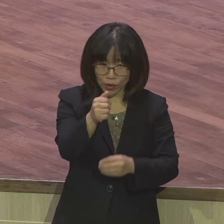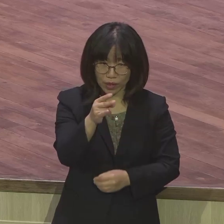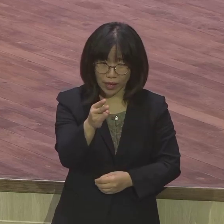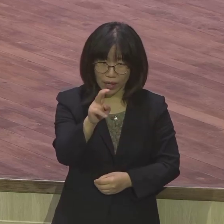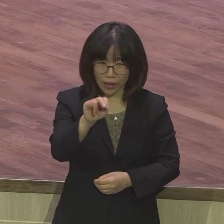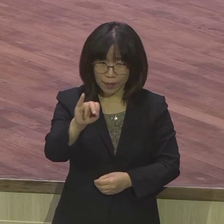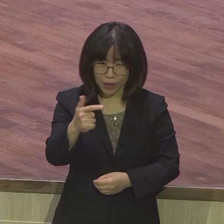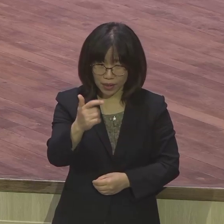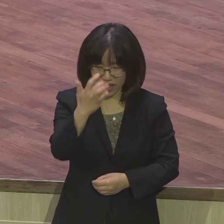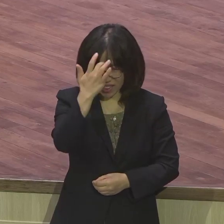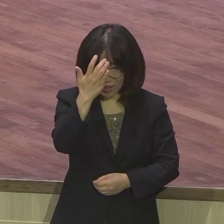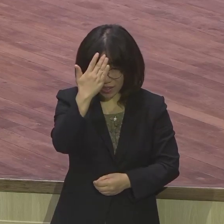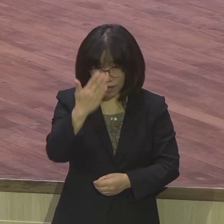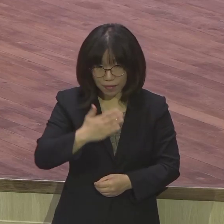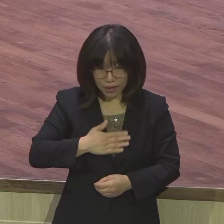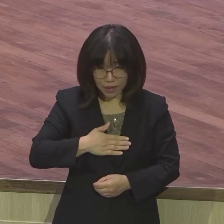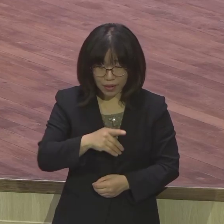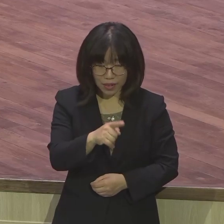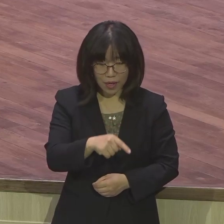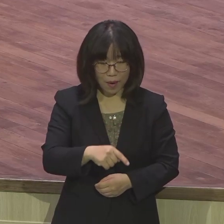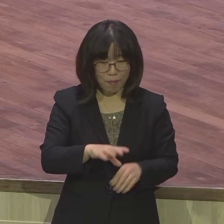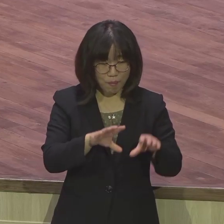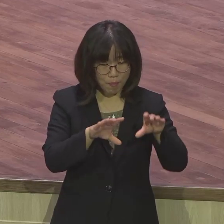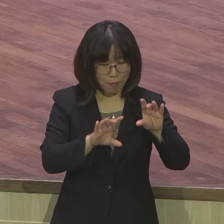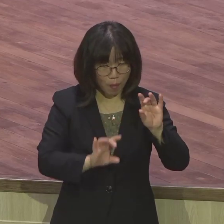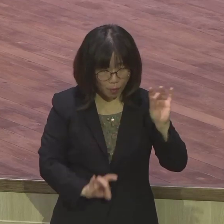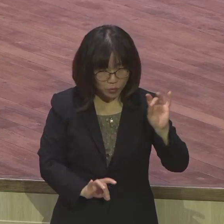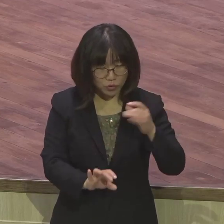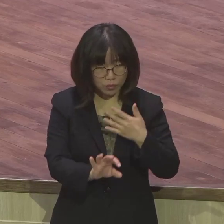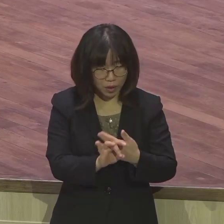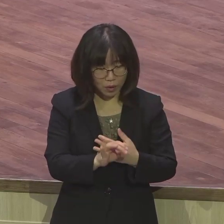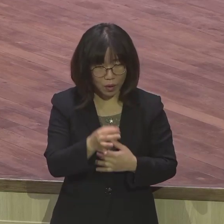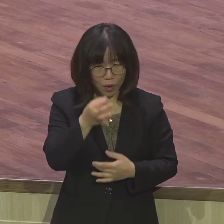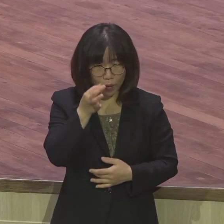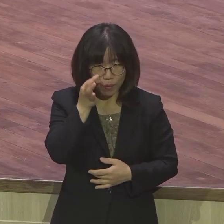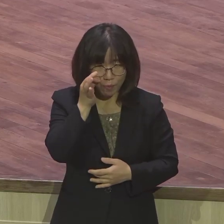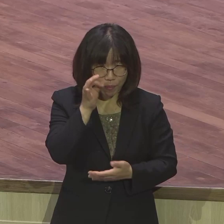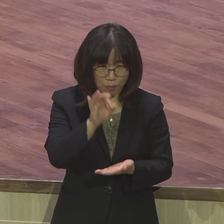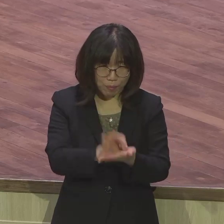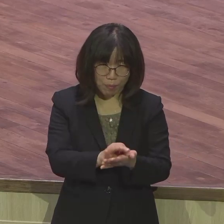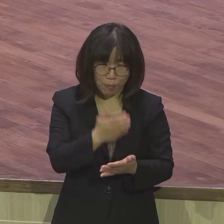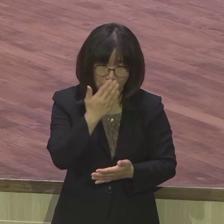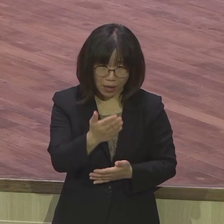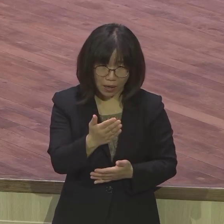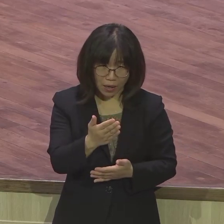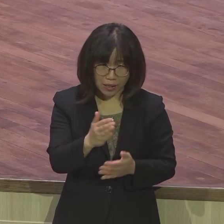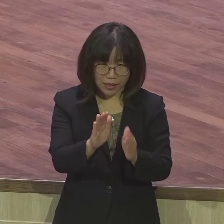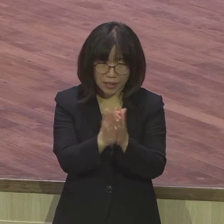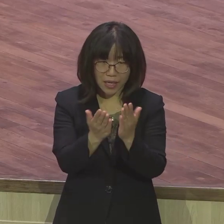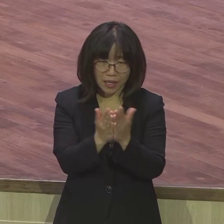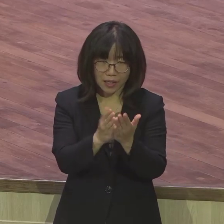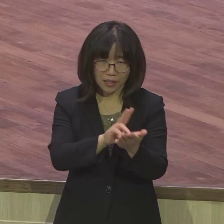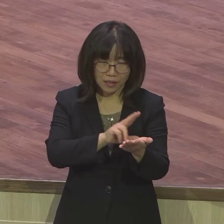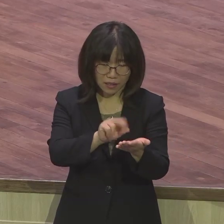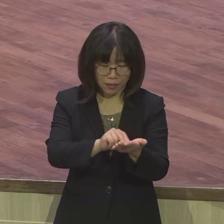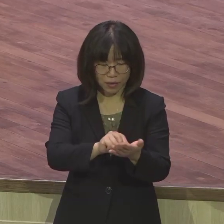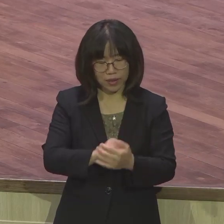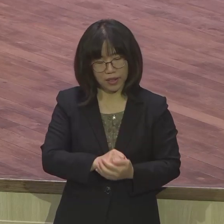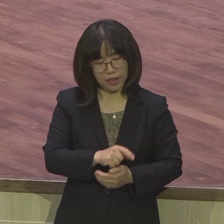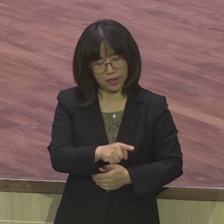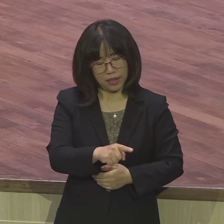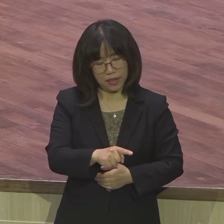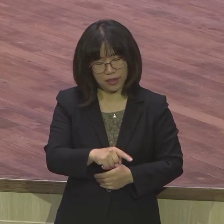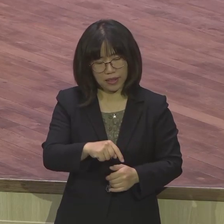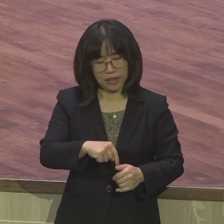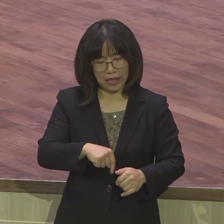그 부분들은. 그래서 이 우리가 두 번째로 생각해야 될 것이 뭐냐면 하나님의 세면 음성인데 하나님이 그때 뭐라고